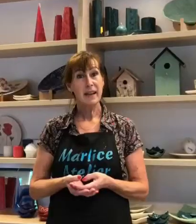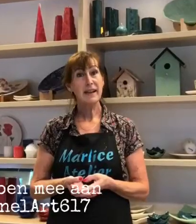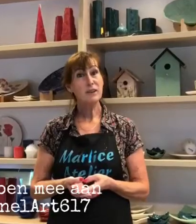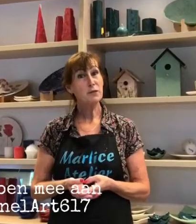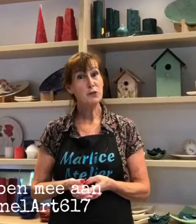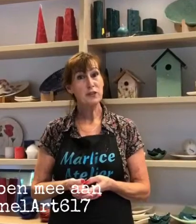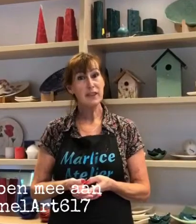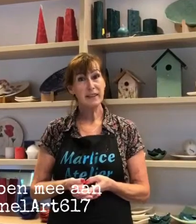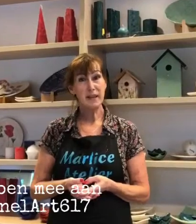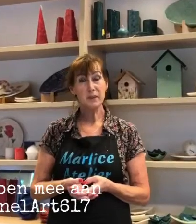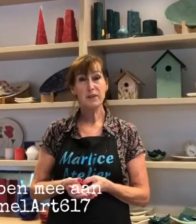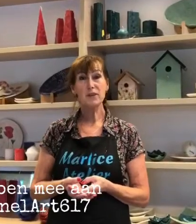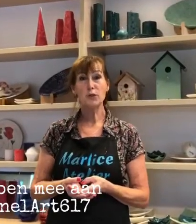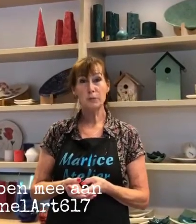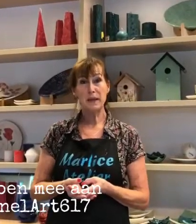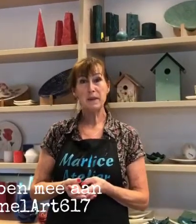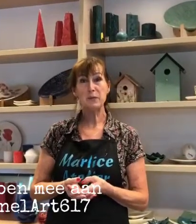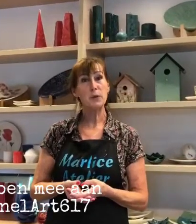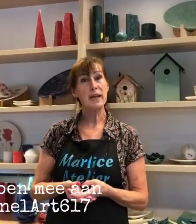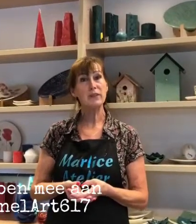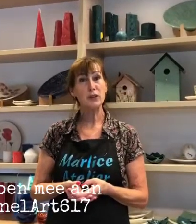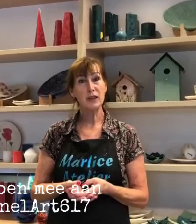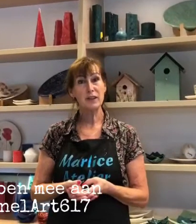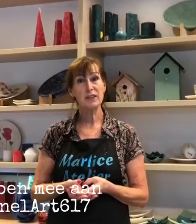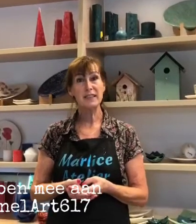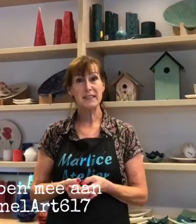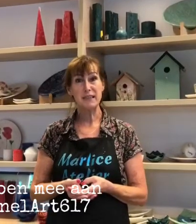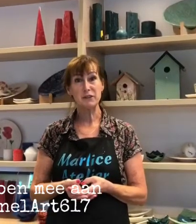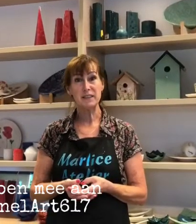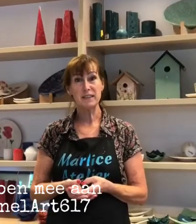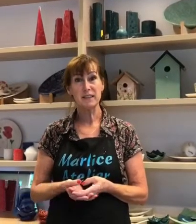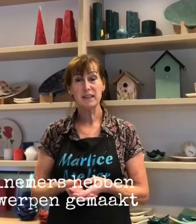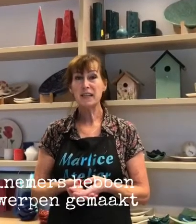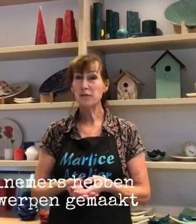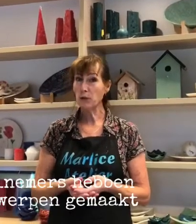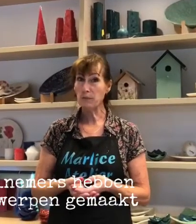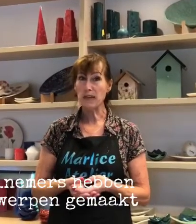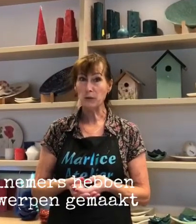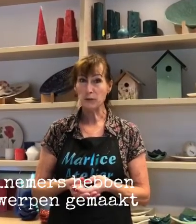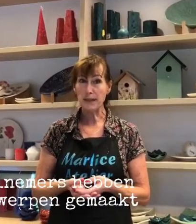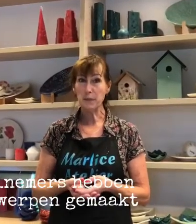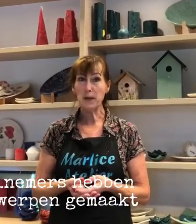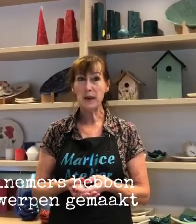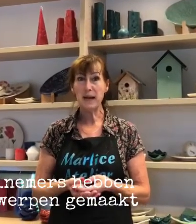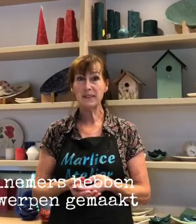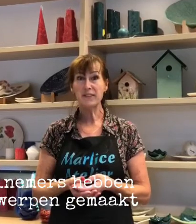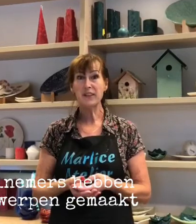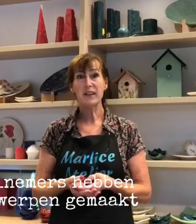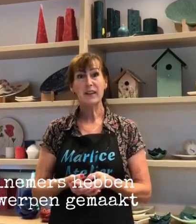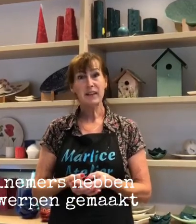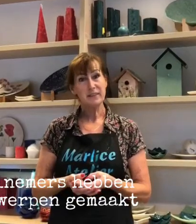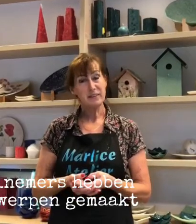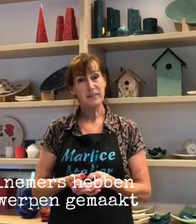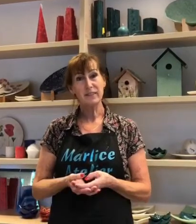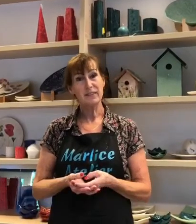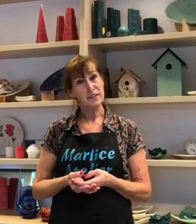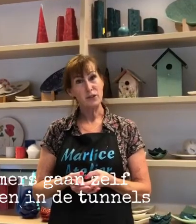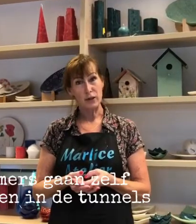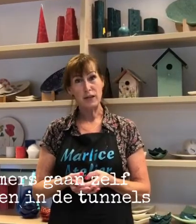Enkele van onze deelnemers doen mee met het project Tunnel Art 617. Hiervoor hebben zij ontwerpen gemaakt en het is uiteindelijk